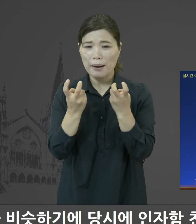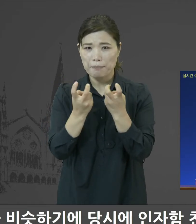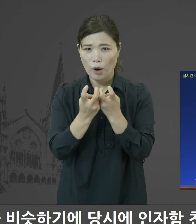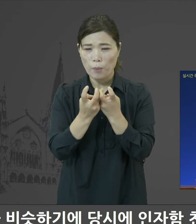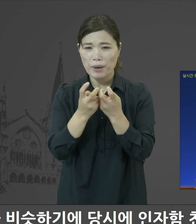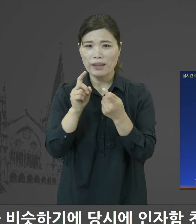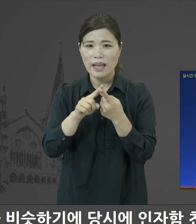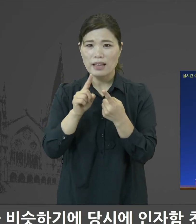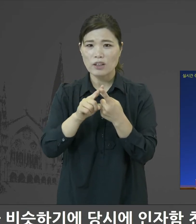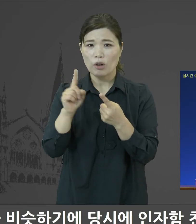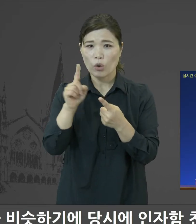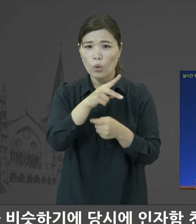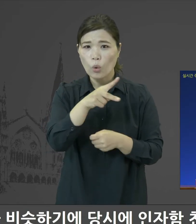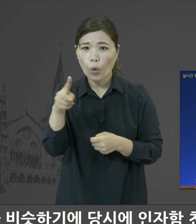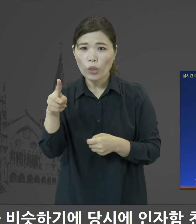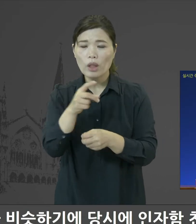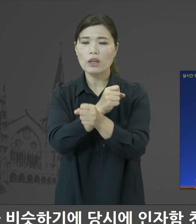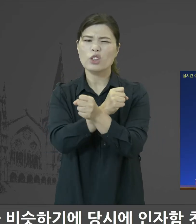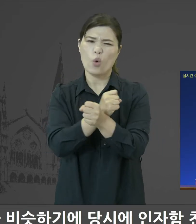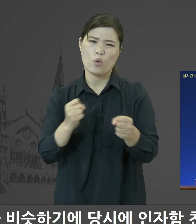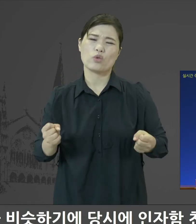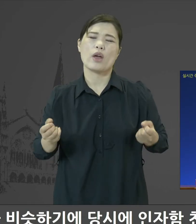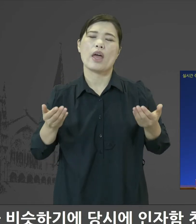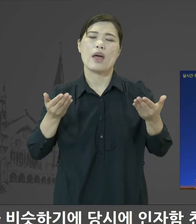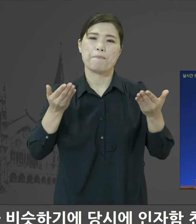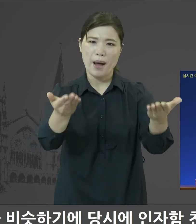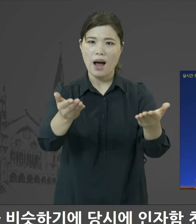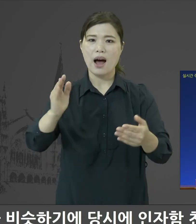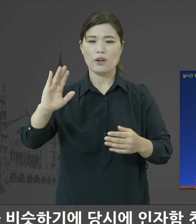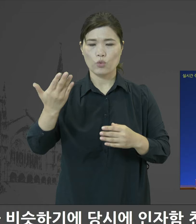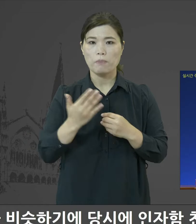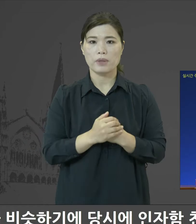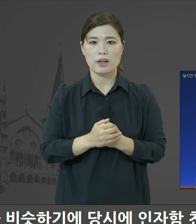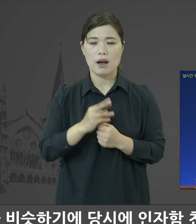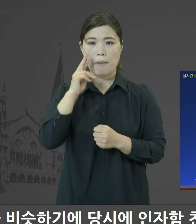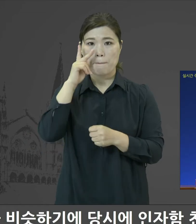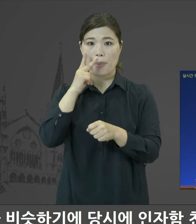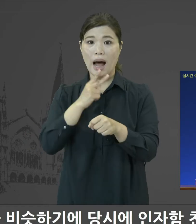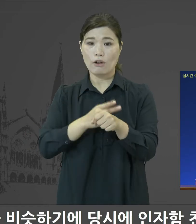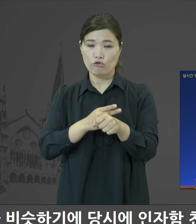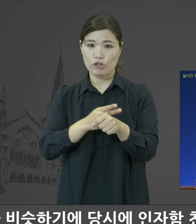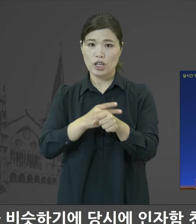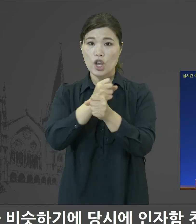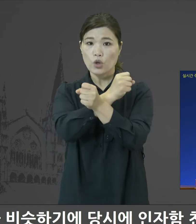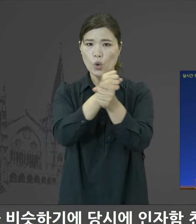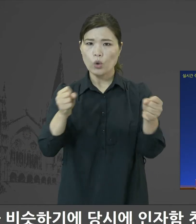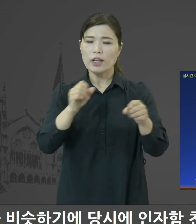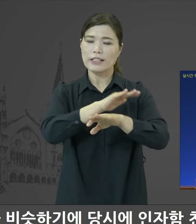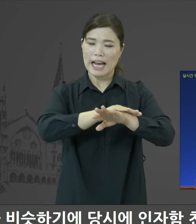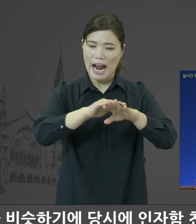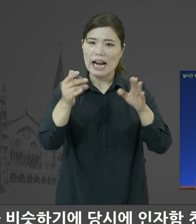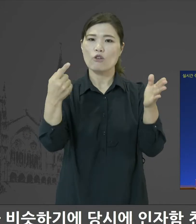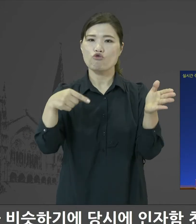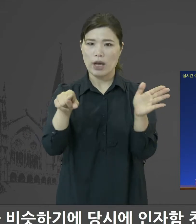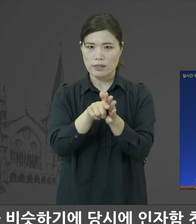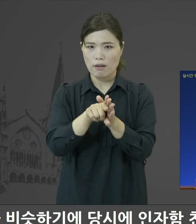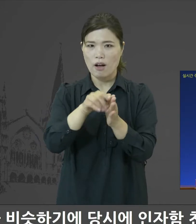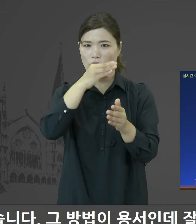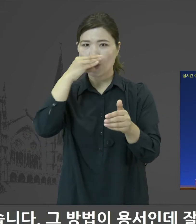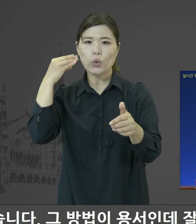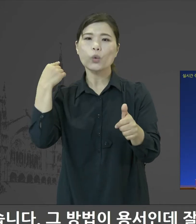되지 않잖아요. 그래서 바울이 우리 용서 잘할 수 있도록 교훈